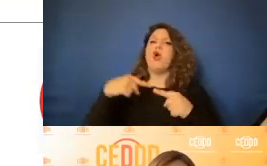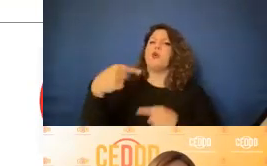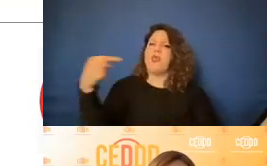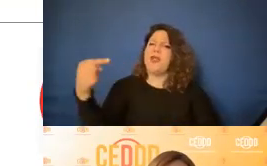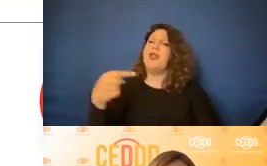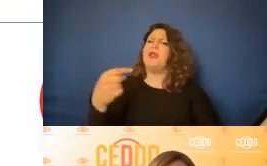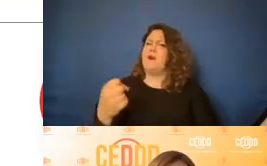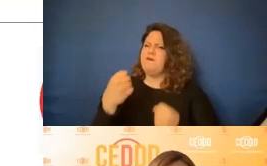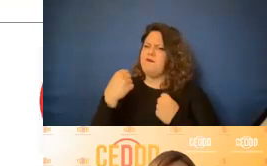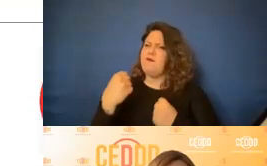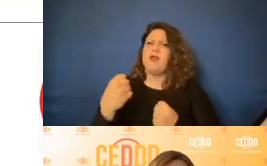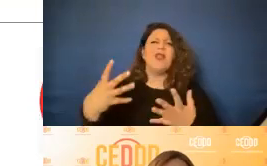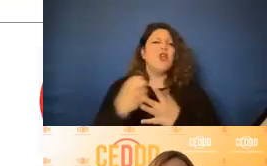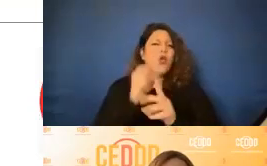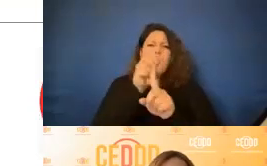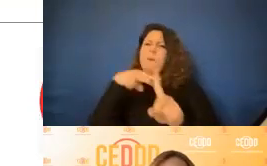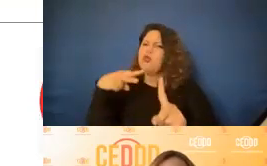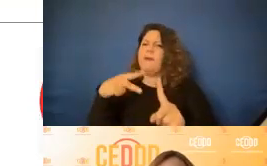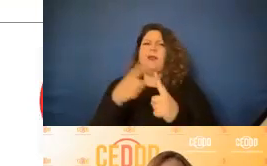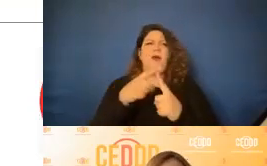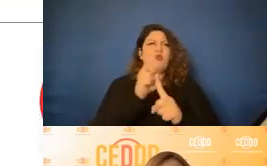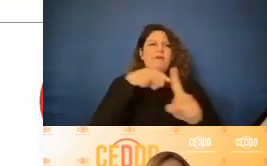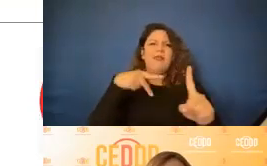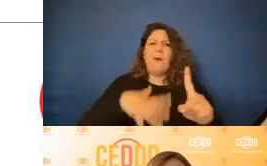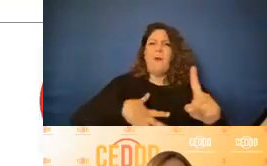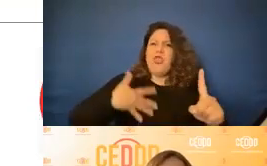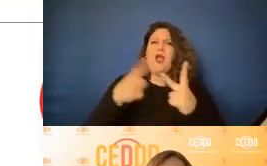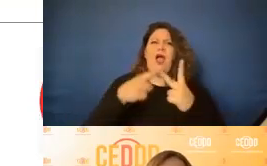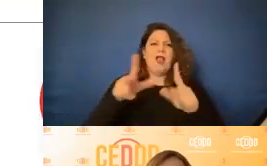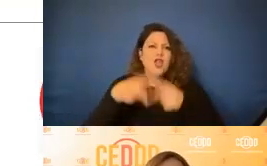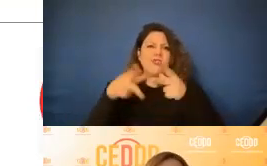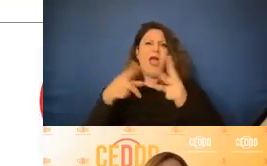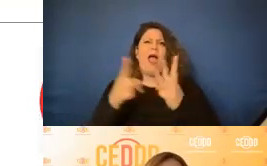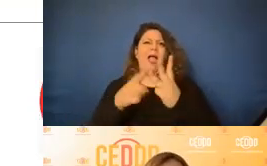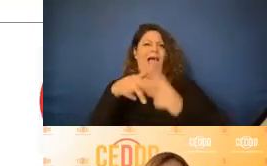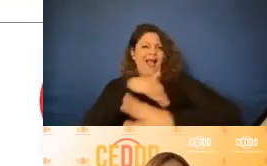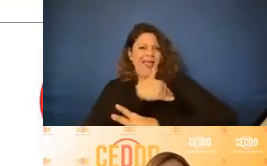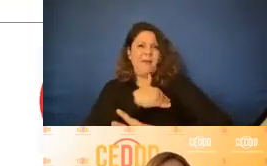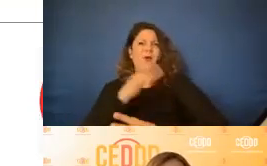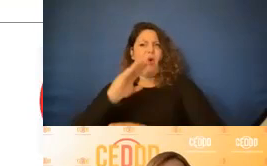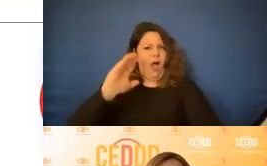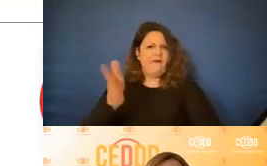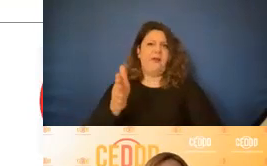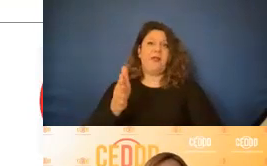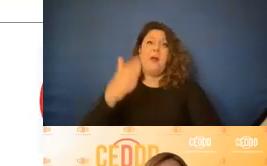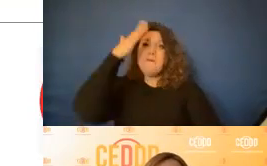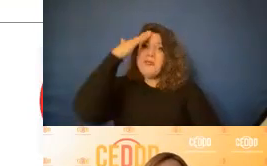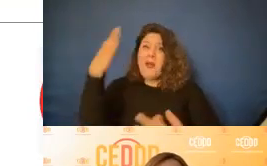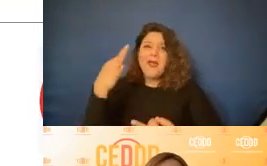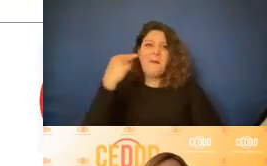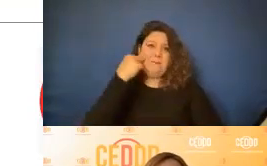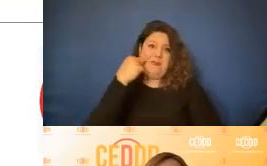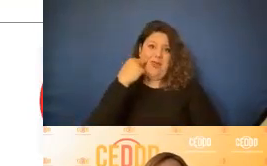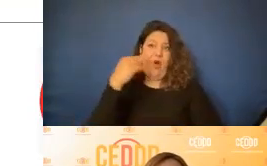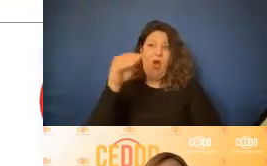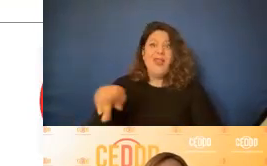los puntos de vista, tanto emocional como social como académico. Sobre todo el miedo. El niño acosado siente miedo de